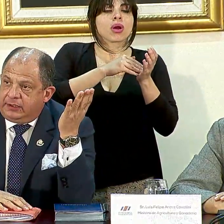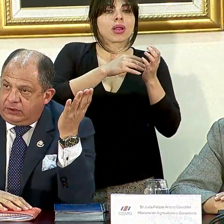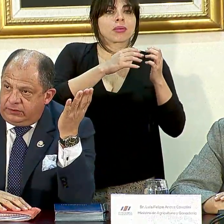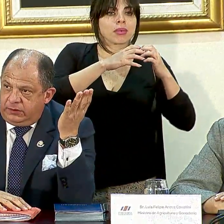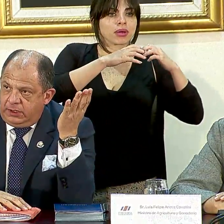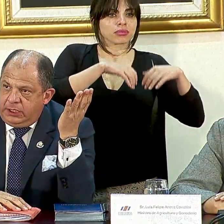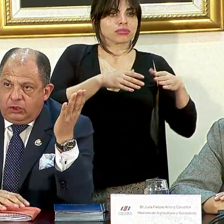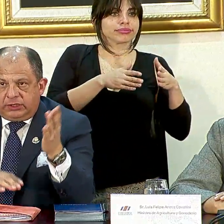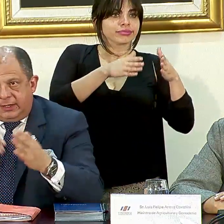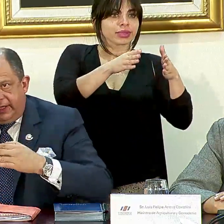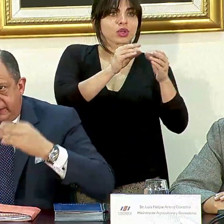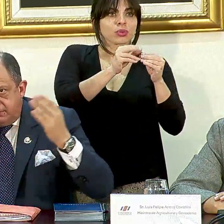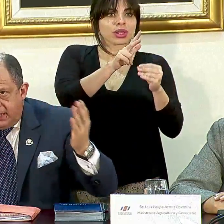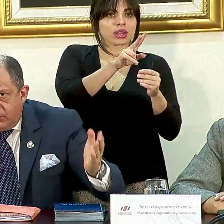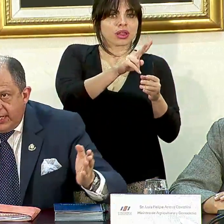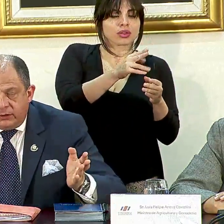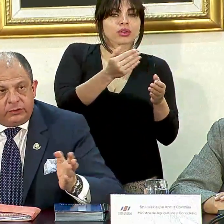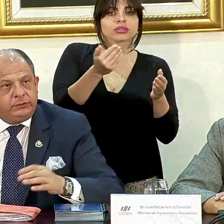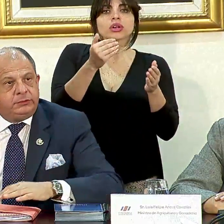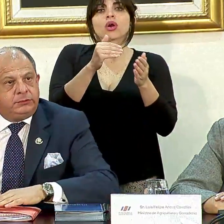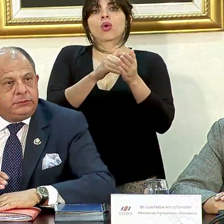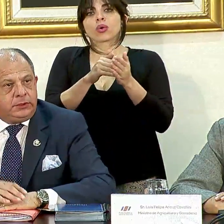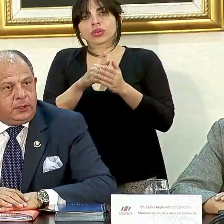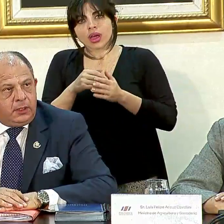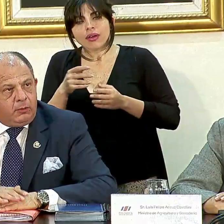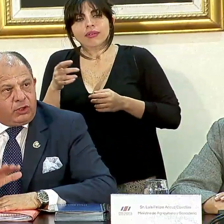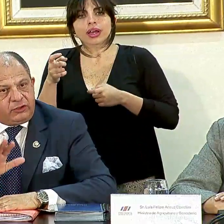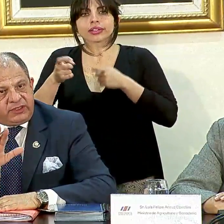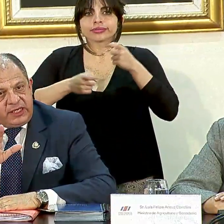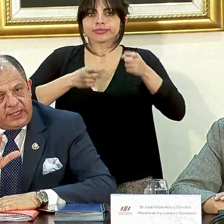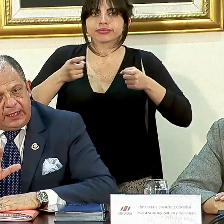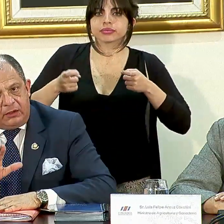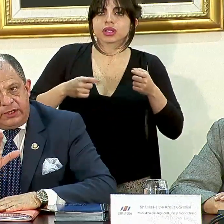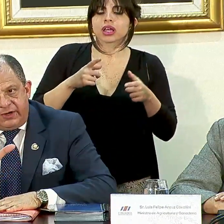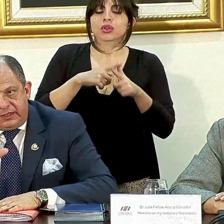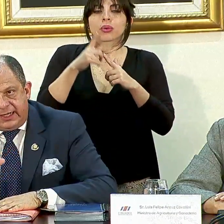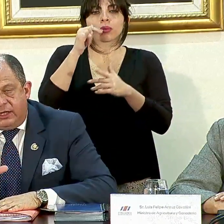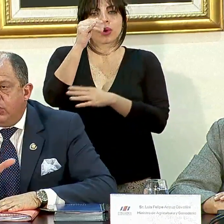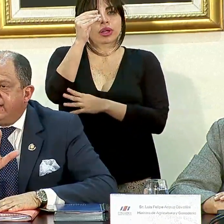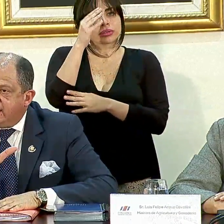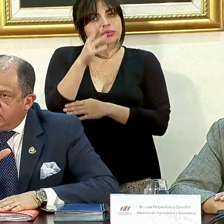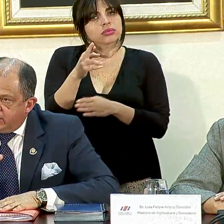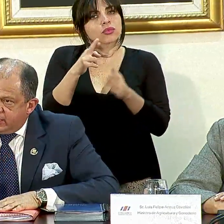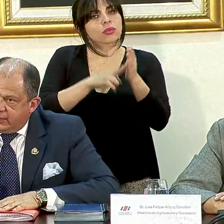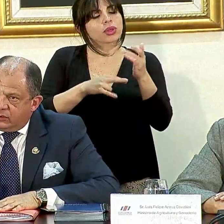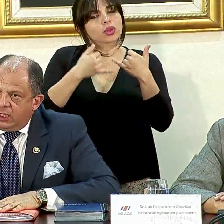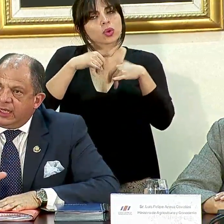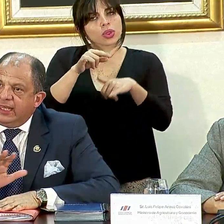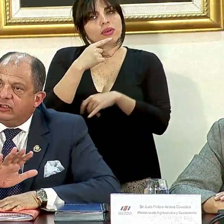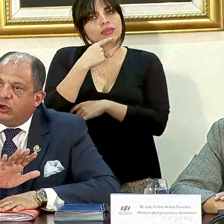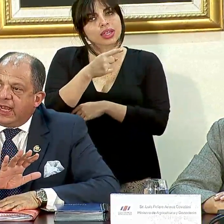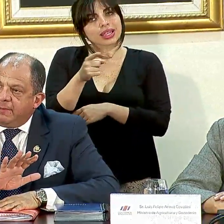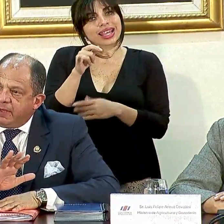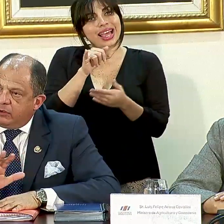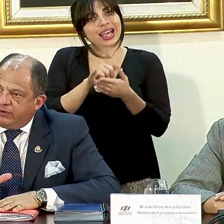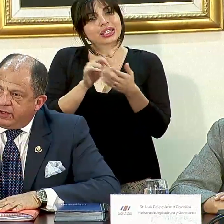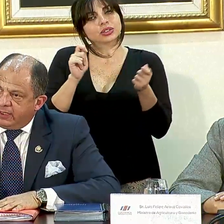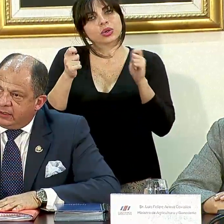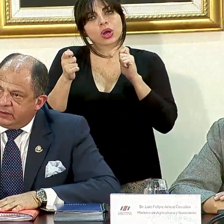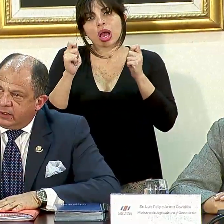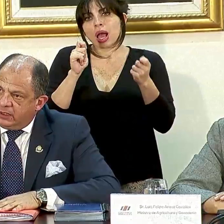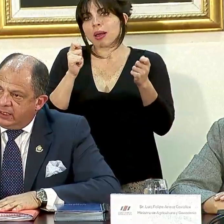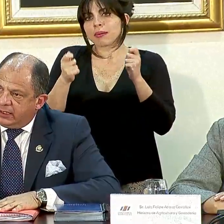la 32 y otra vez va jugando. Por eso he señalado y he reiterado y sigo diciendo que esto cambia